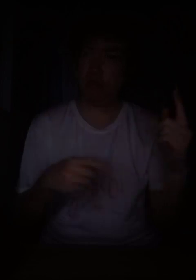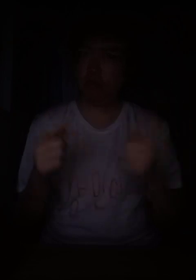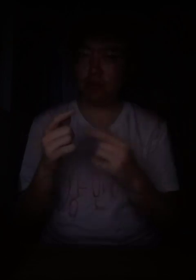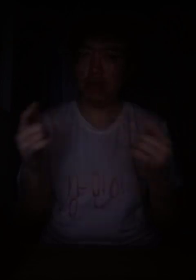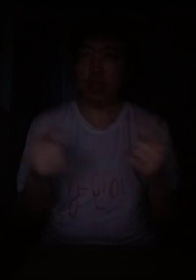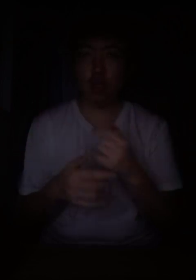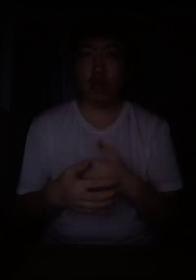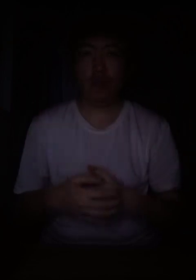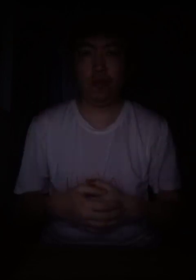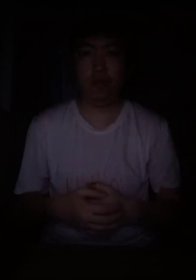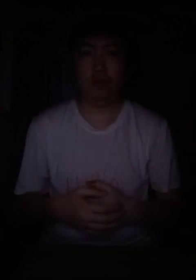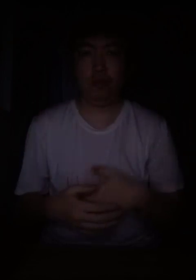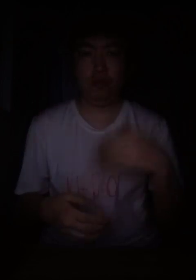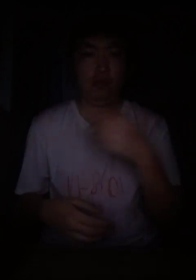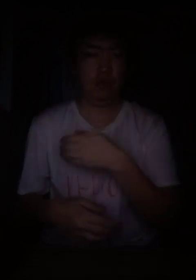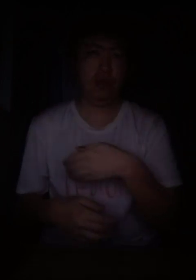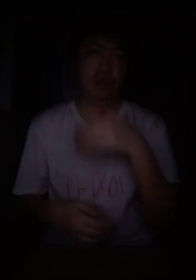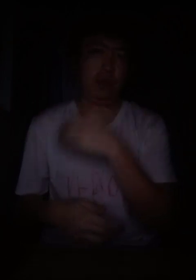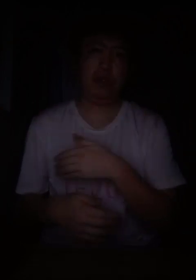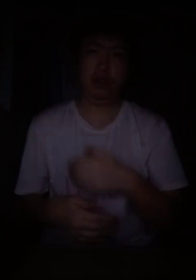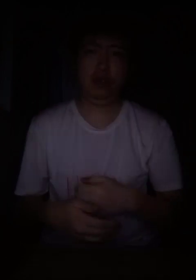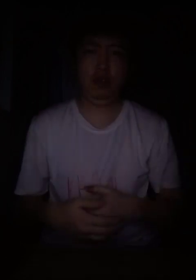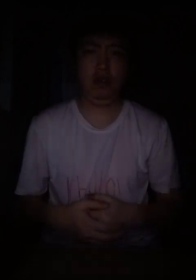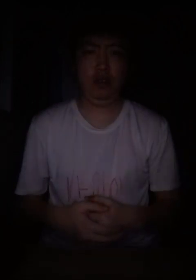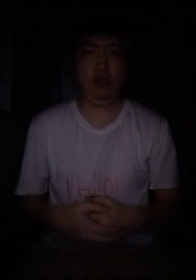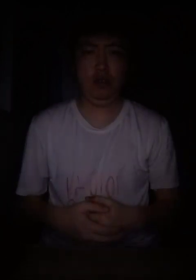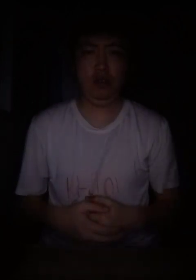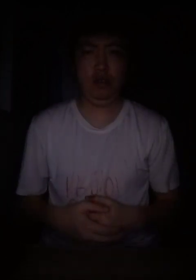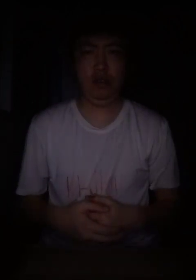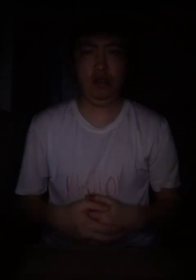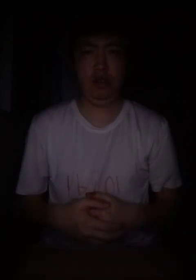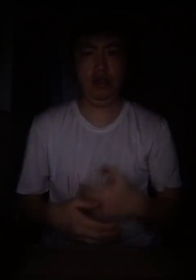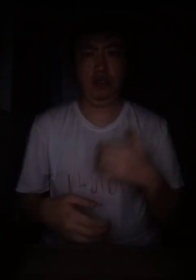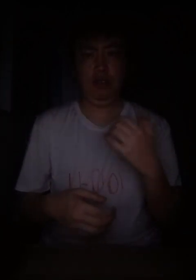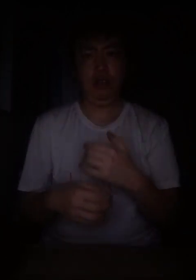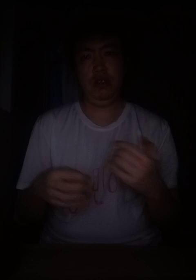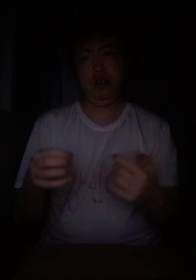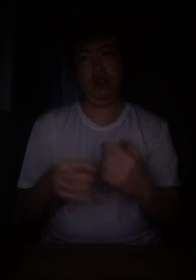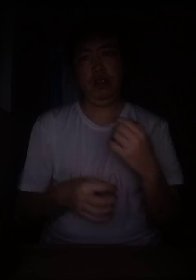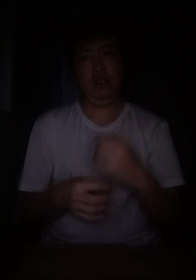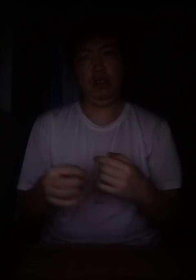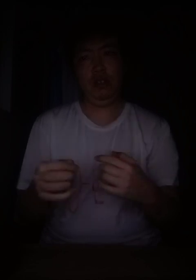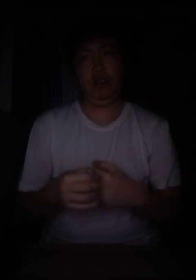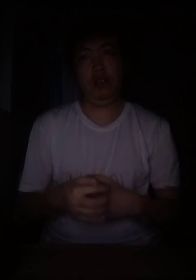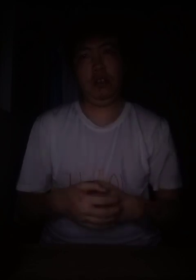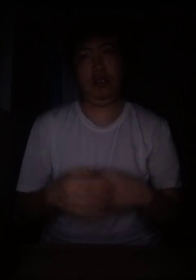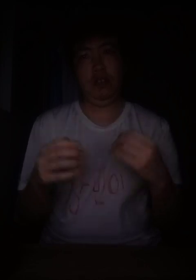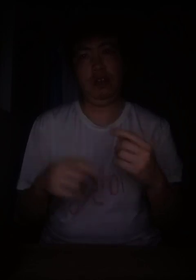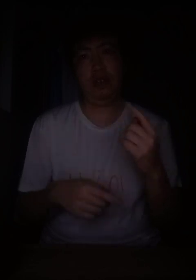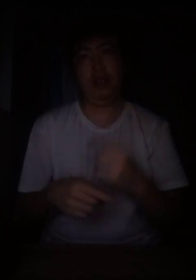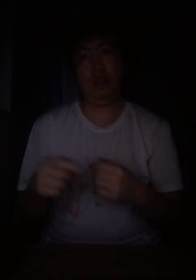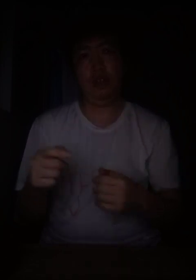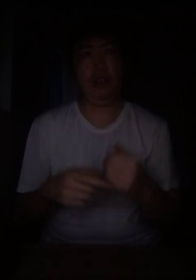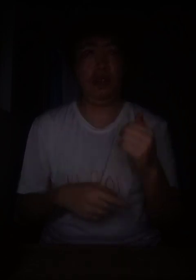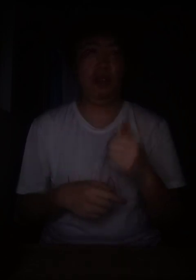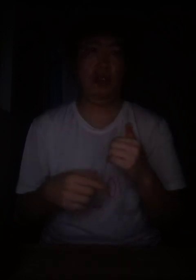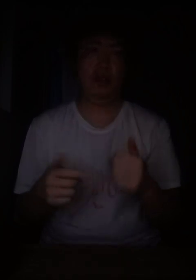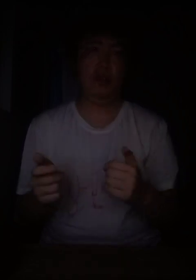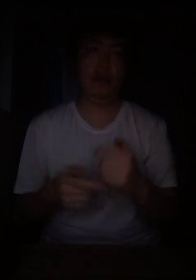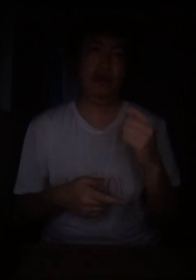있어 사실상 강제성은 없습니다. 자주판을 설치해야 되고 배수 펌프 용량을 규정 이상으로 갖춰야 되고